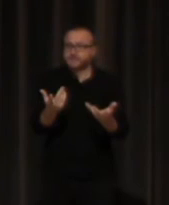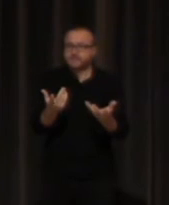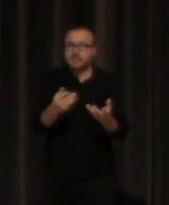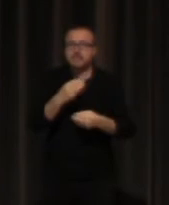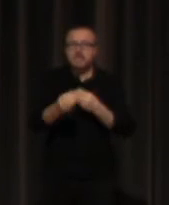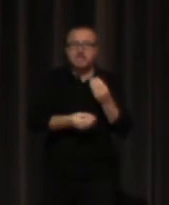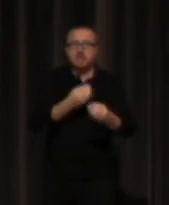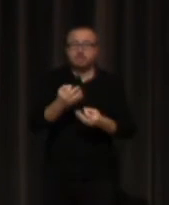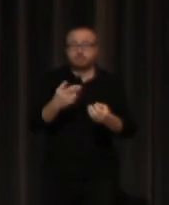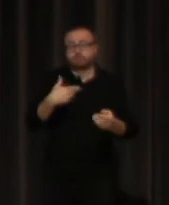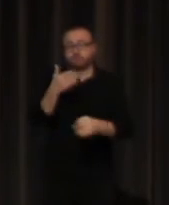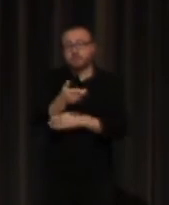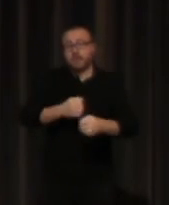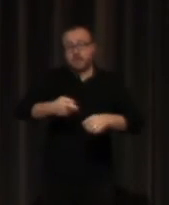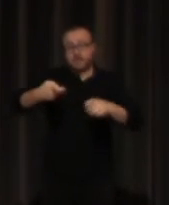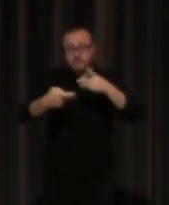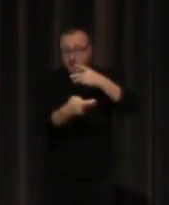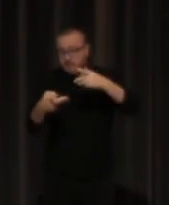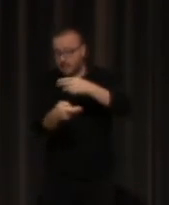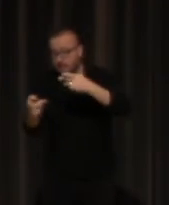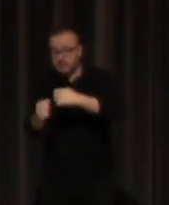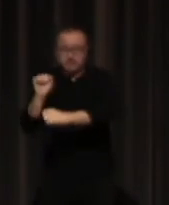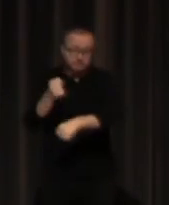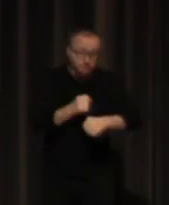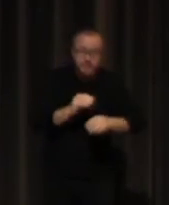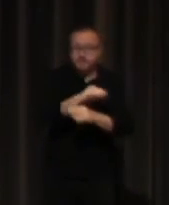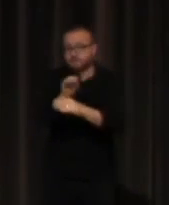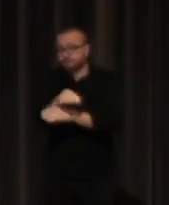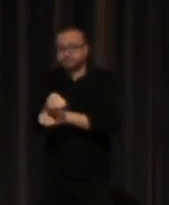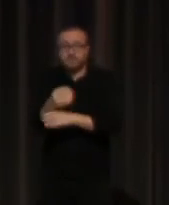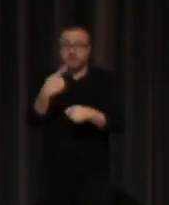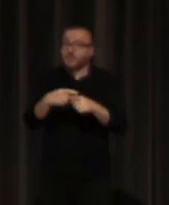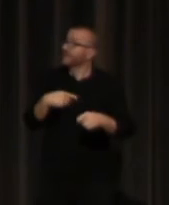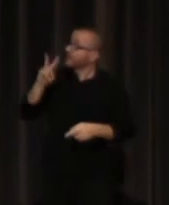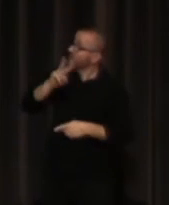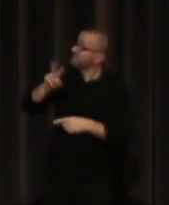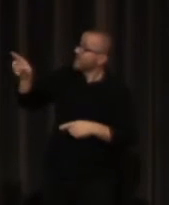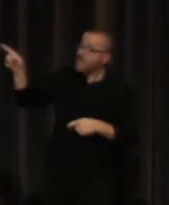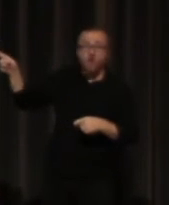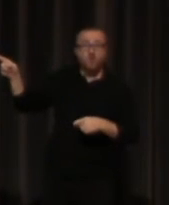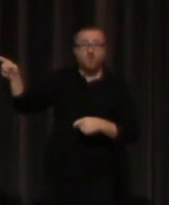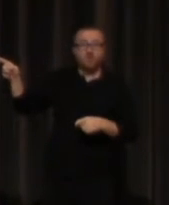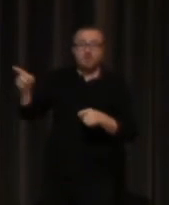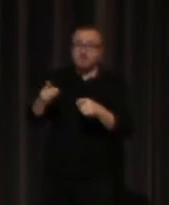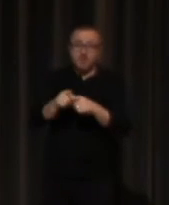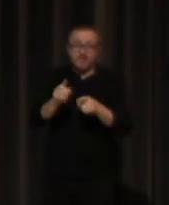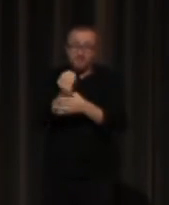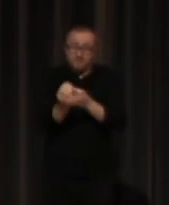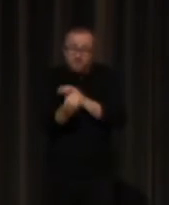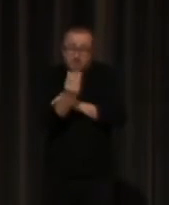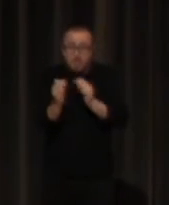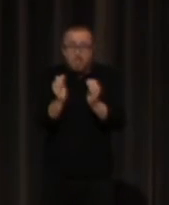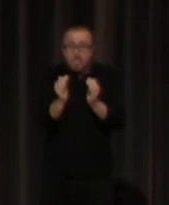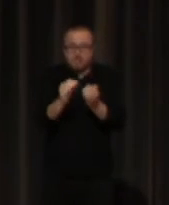és tallar les flors, escombrar, fregar. Per què? Perquè són aquests geranis molt, molt grans,